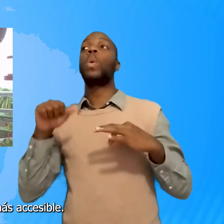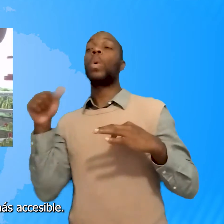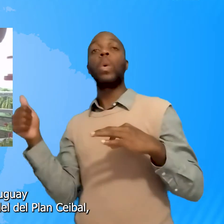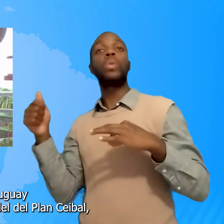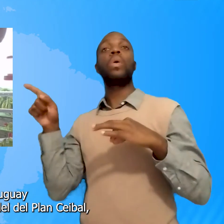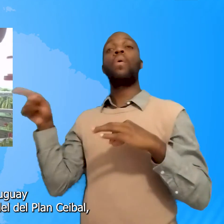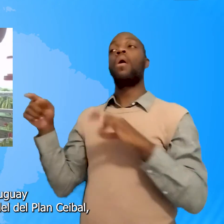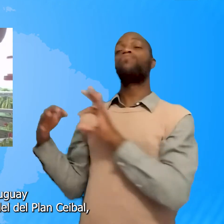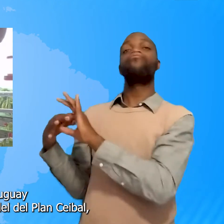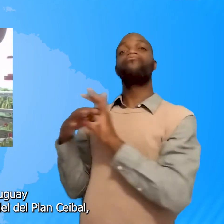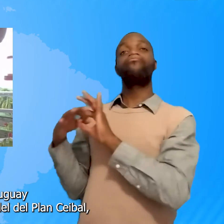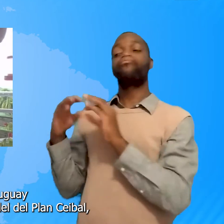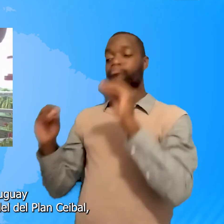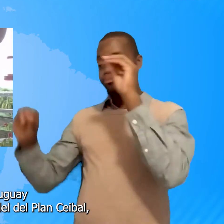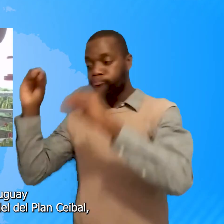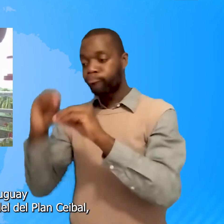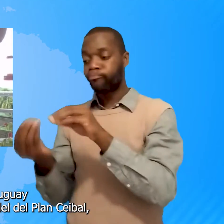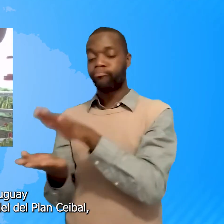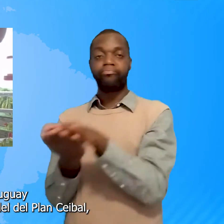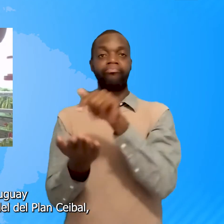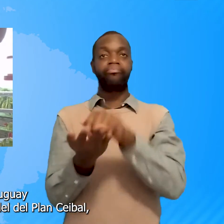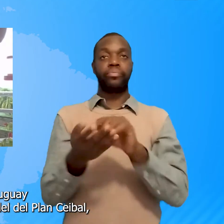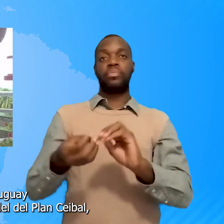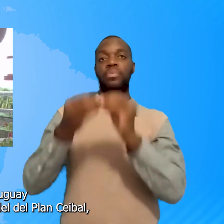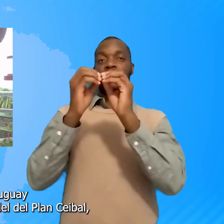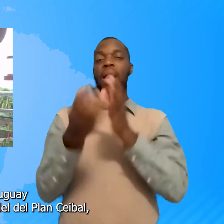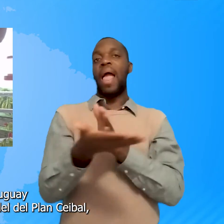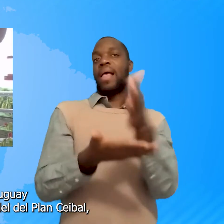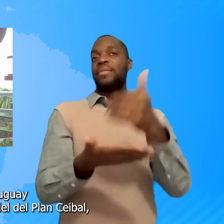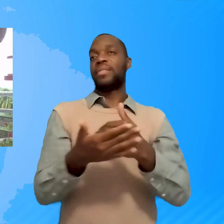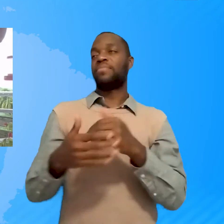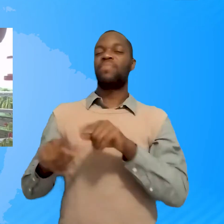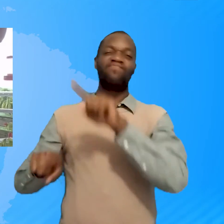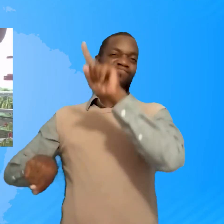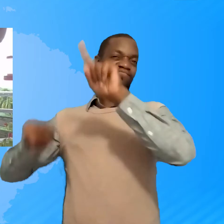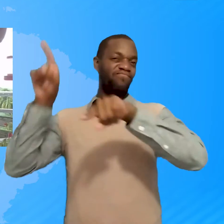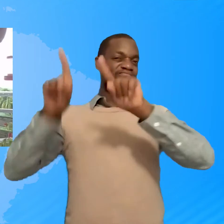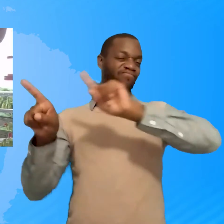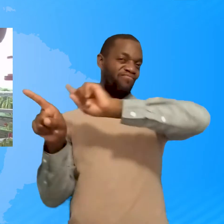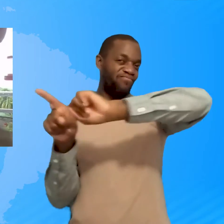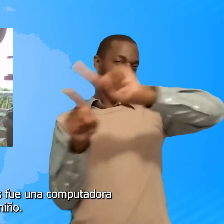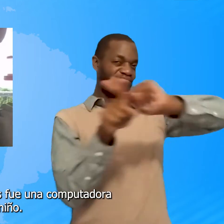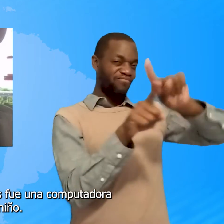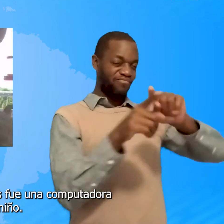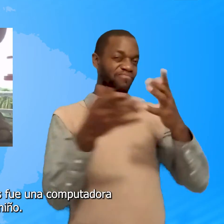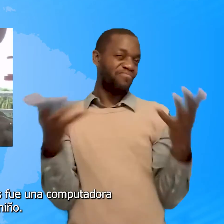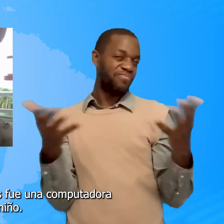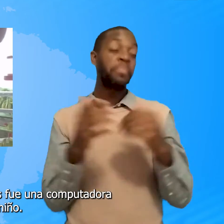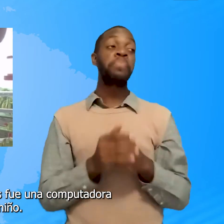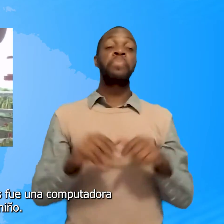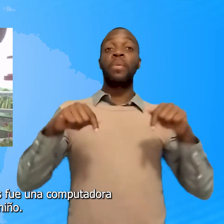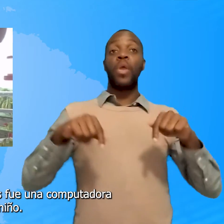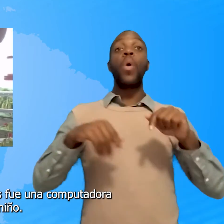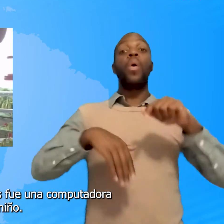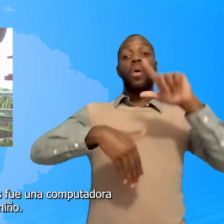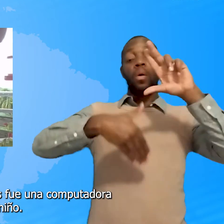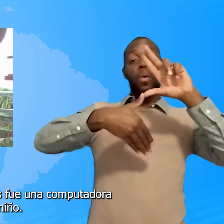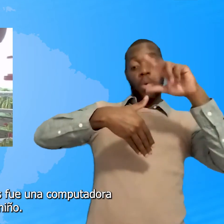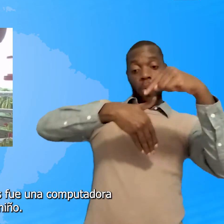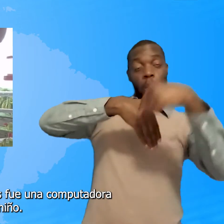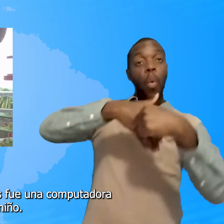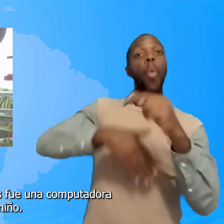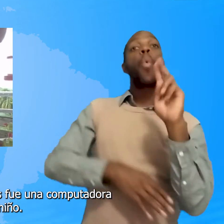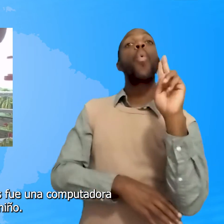accesible. En Uruguay tenemos el caso del plan Ceibal, eh, que hace 15 años